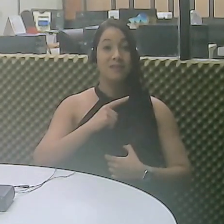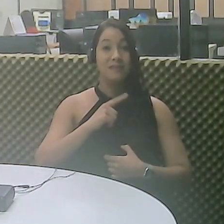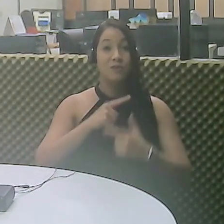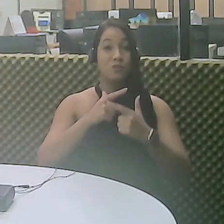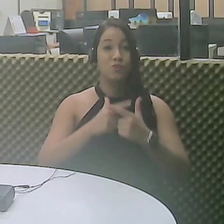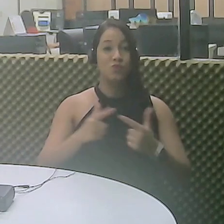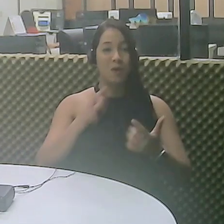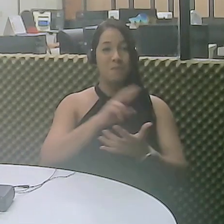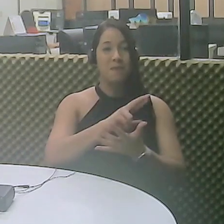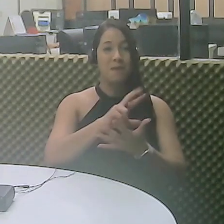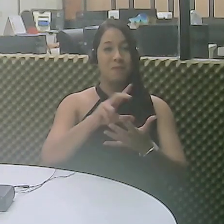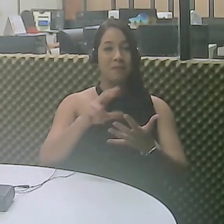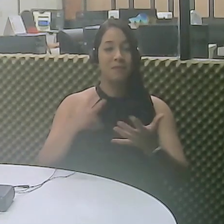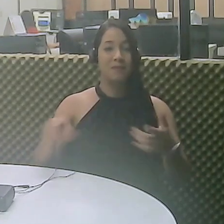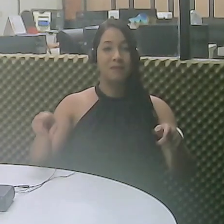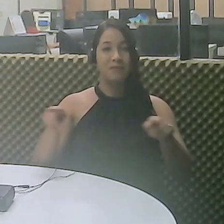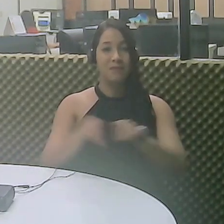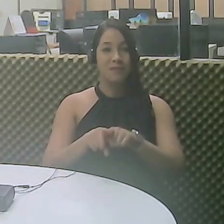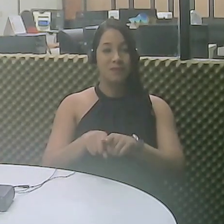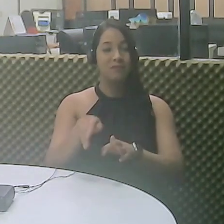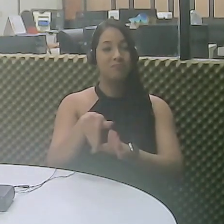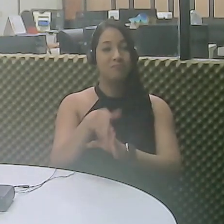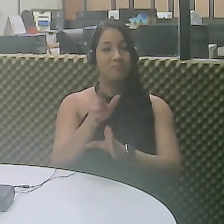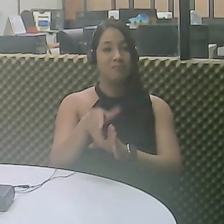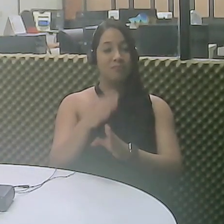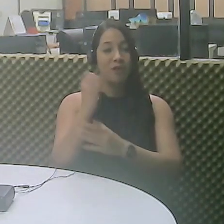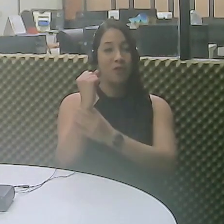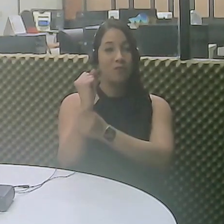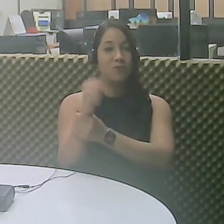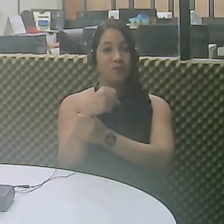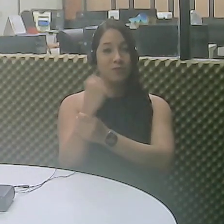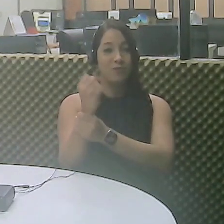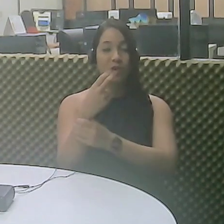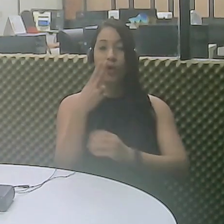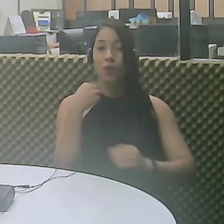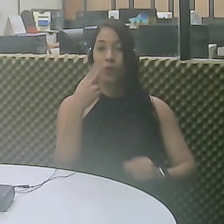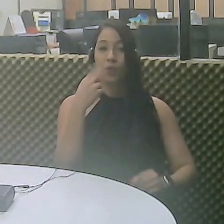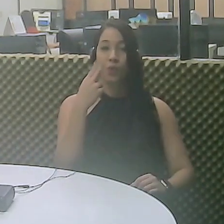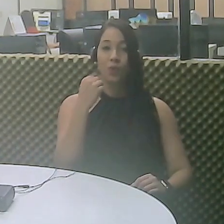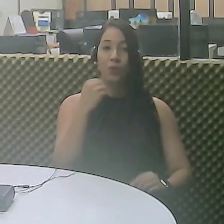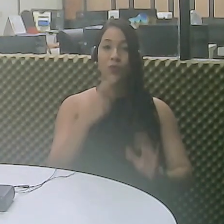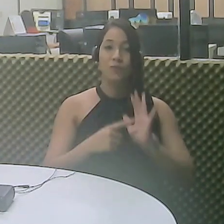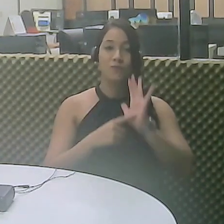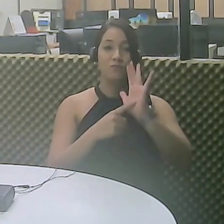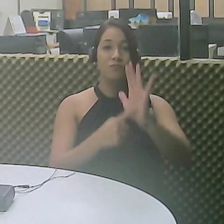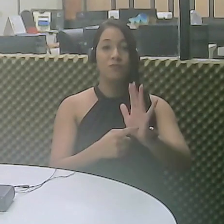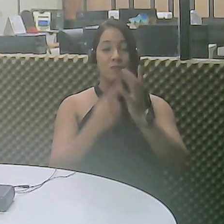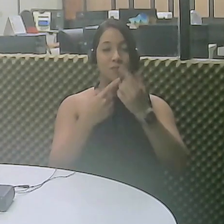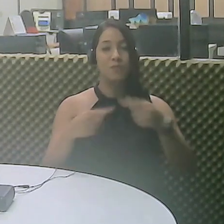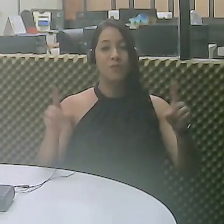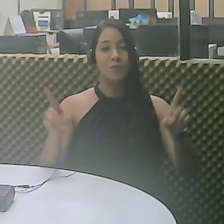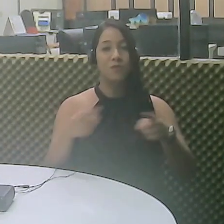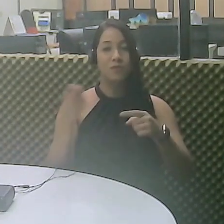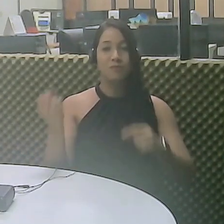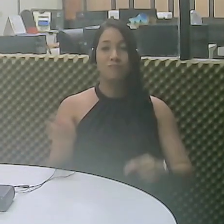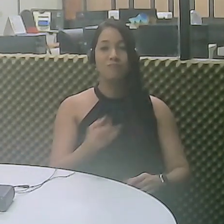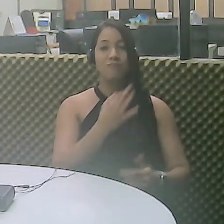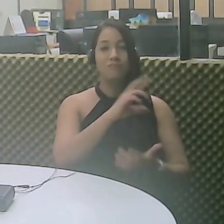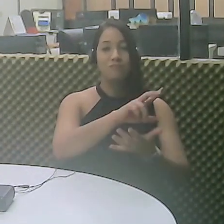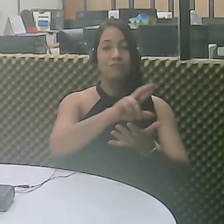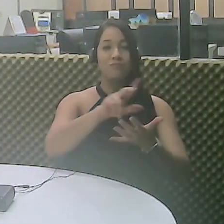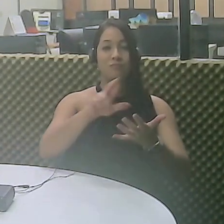por diversos parceiros, orientações de fisioterapia e nutrição, apresentações musicais e muitos